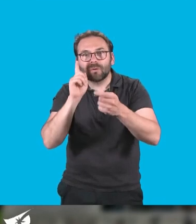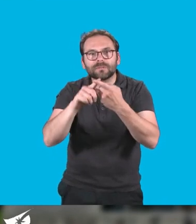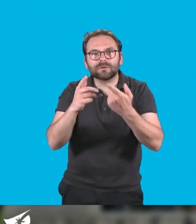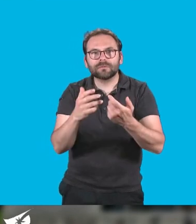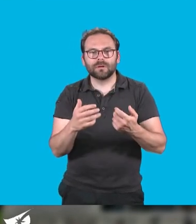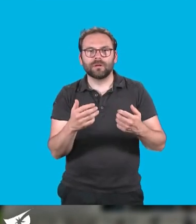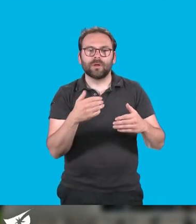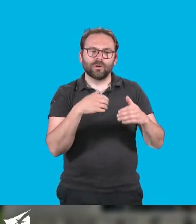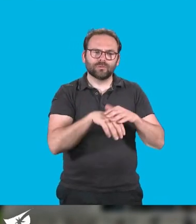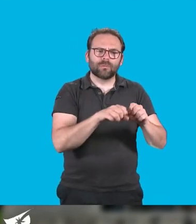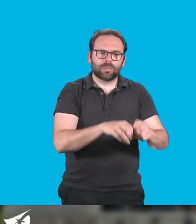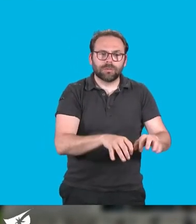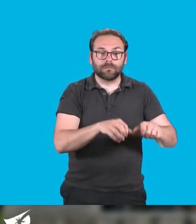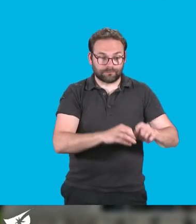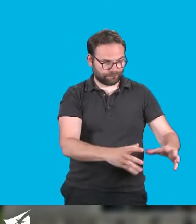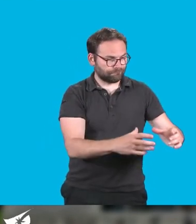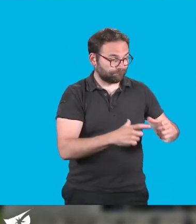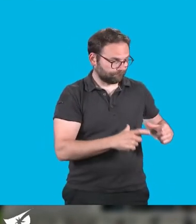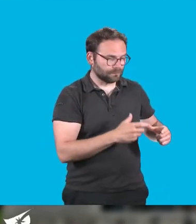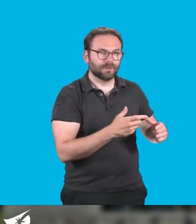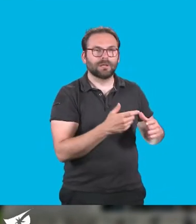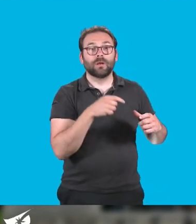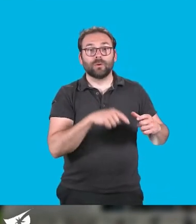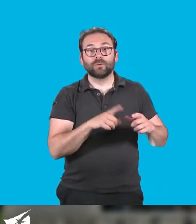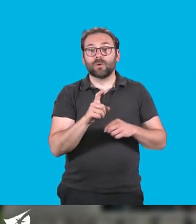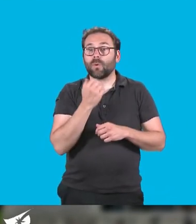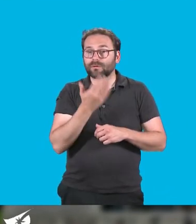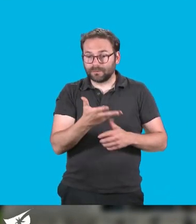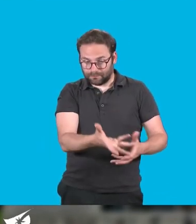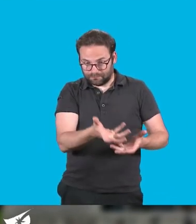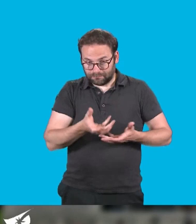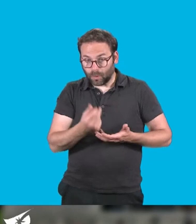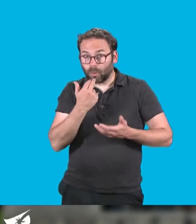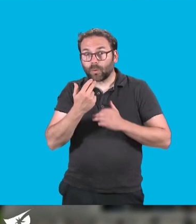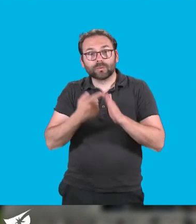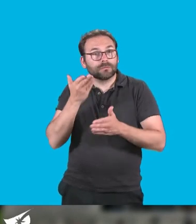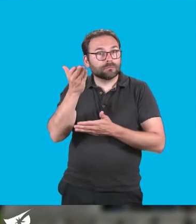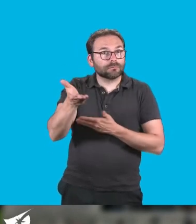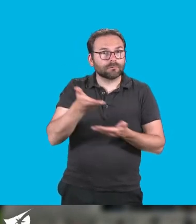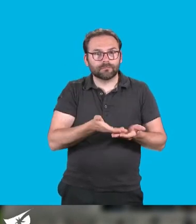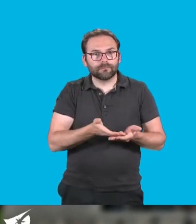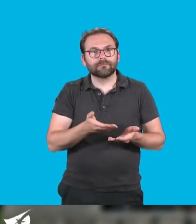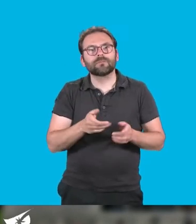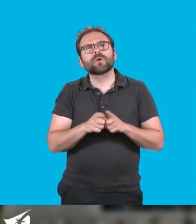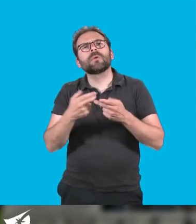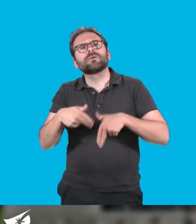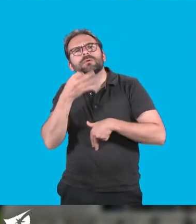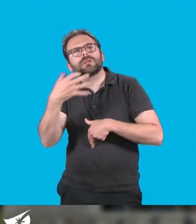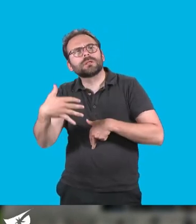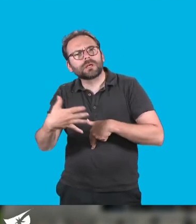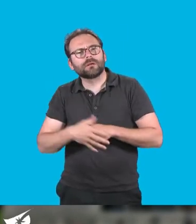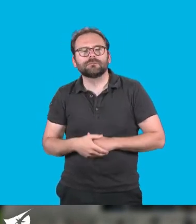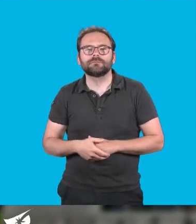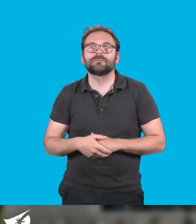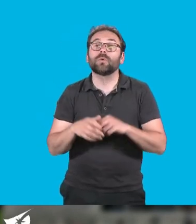des sous-produits, de traitement et de réutilisation des eaux usées, comme je l'évoquais dans mon préambule. Et puis, cette question de